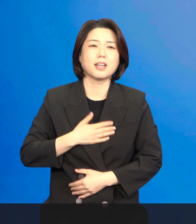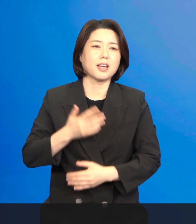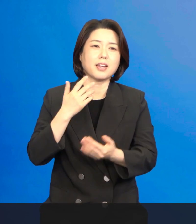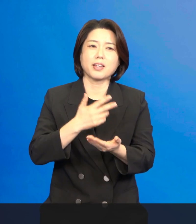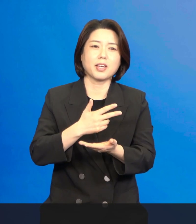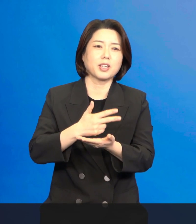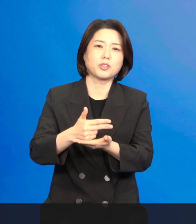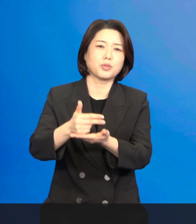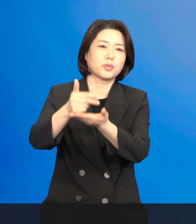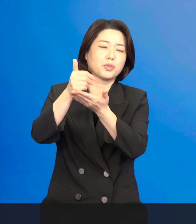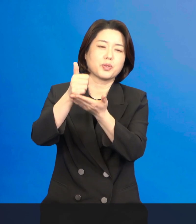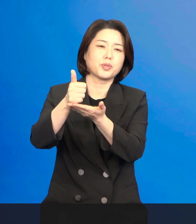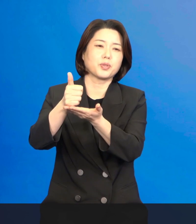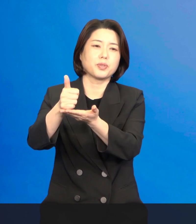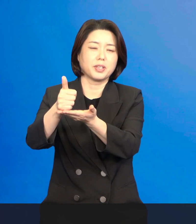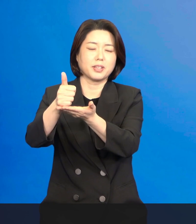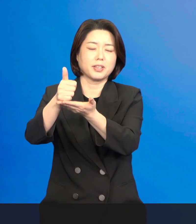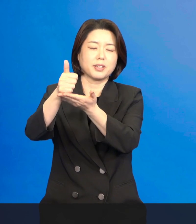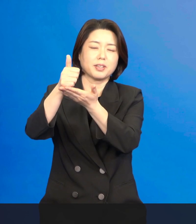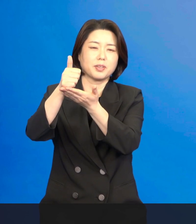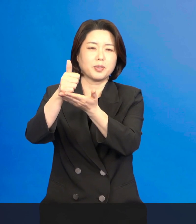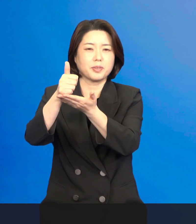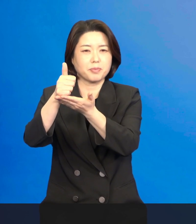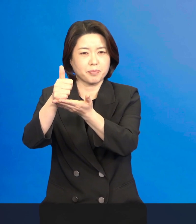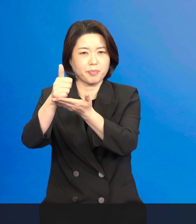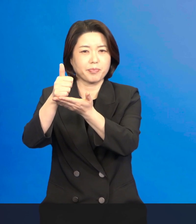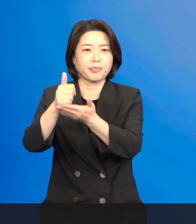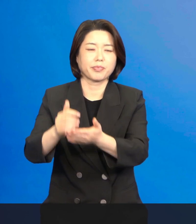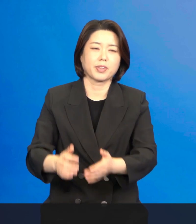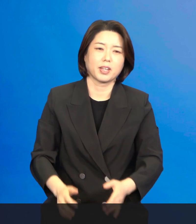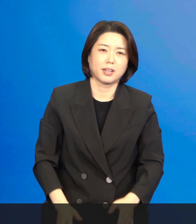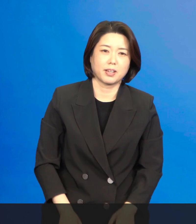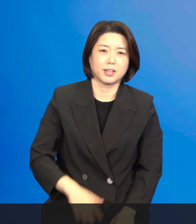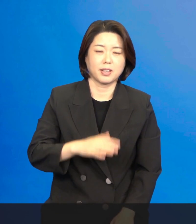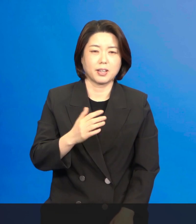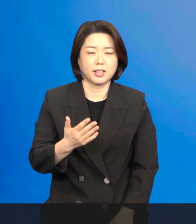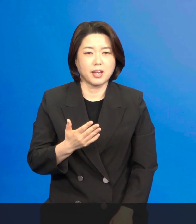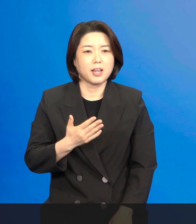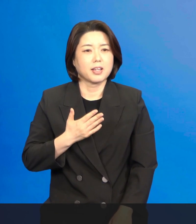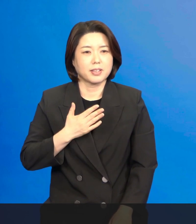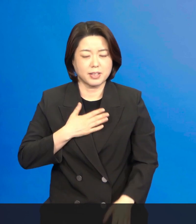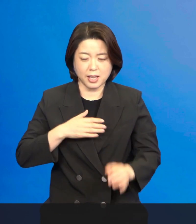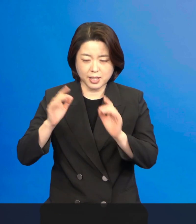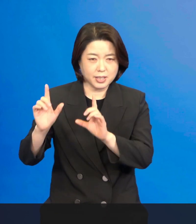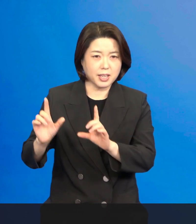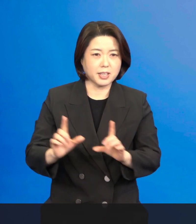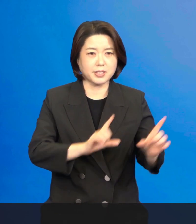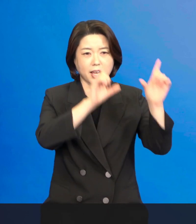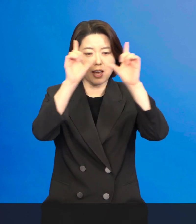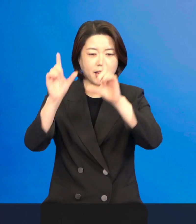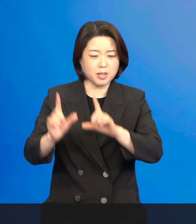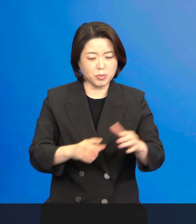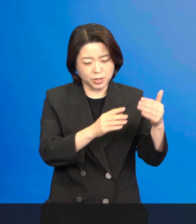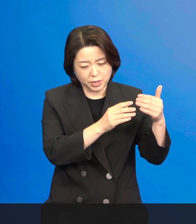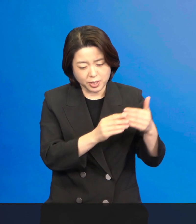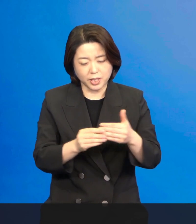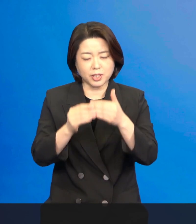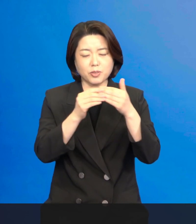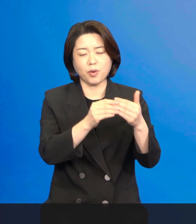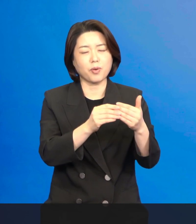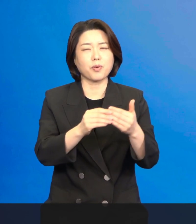신실하신 나의 주님, 나의 삶을 인도하셨습니다. 나의